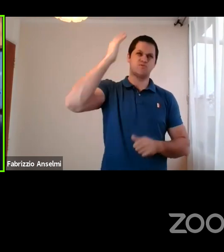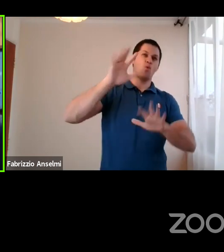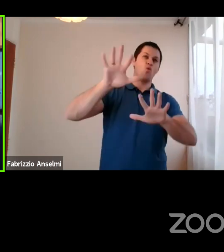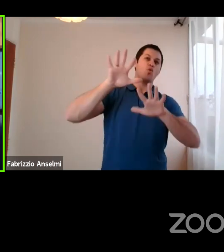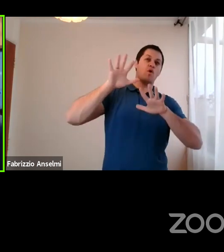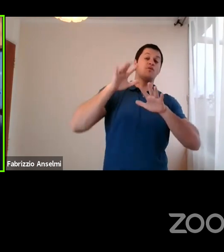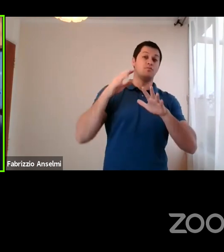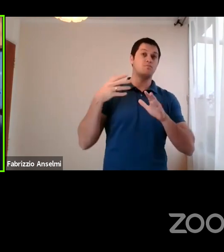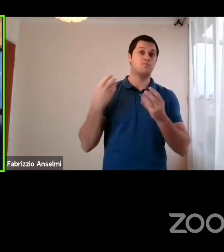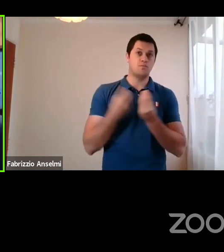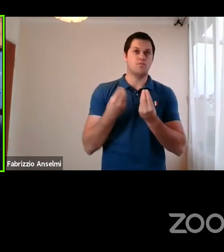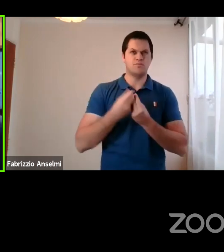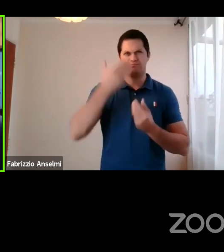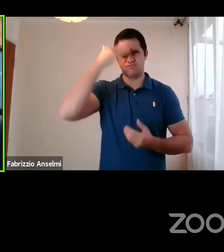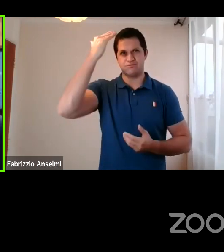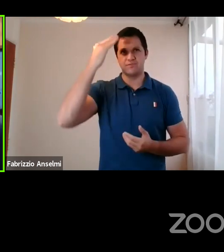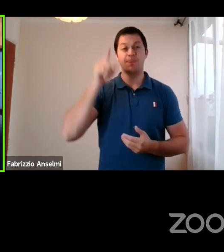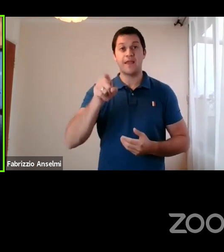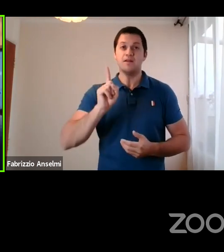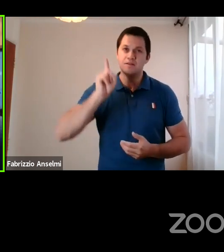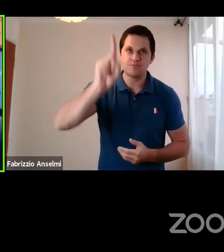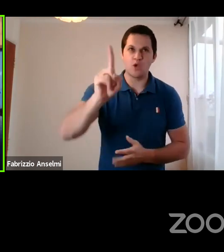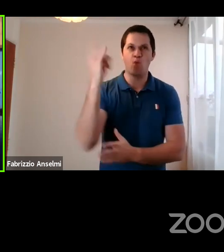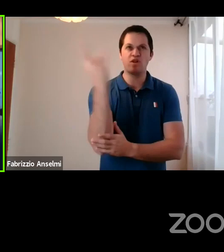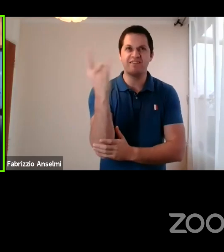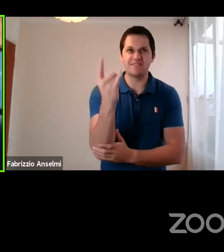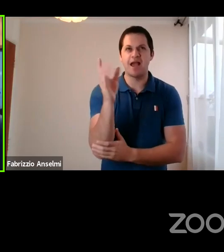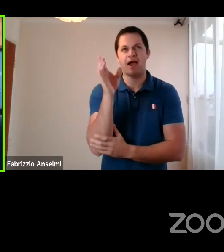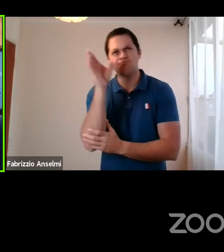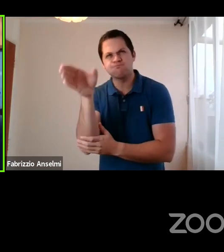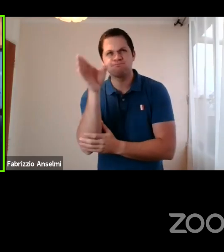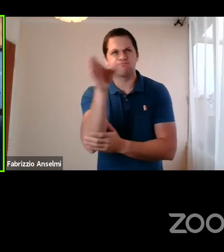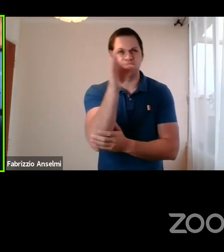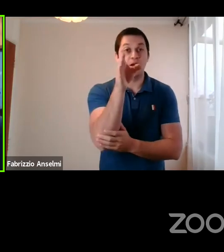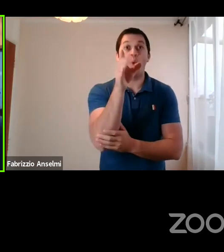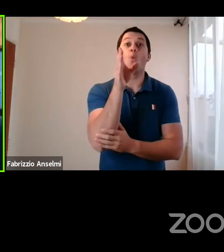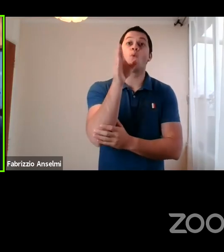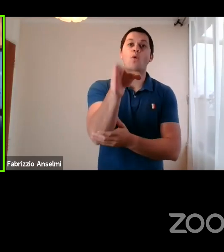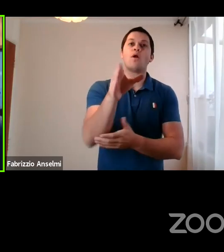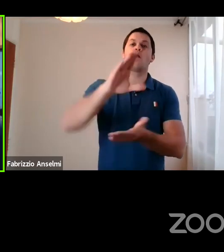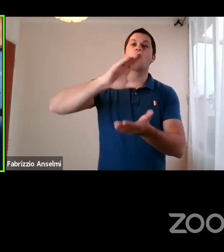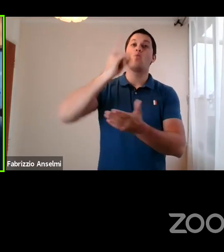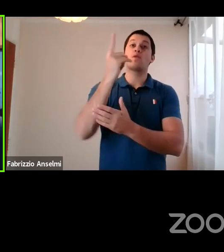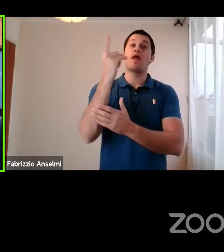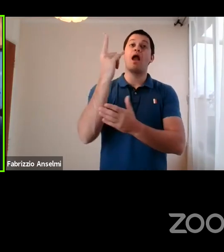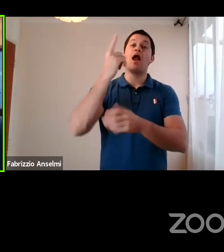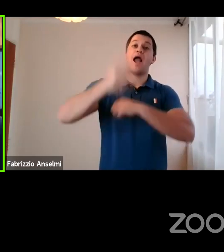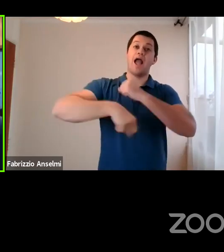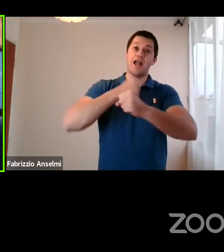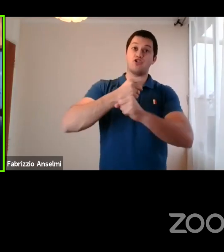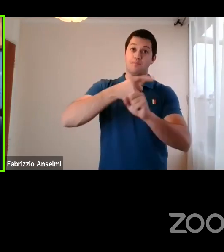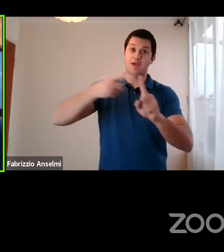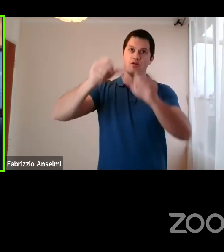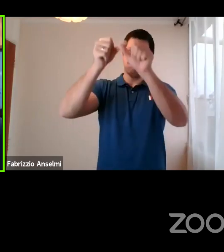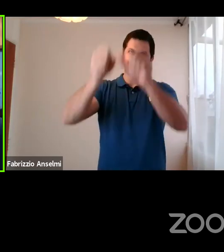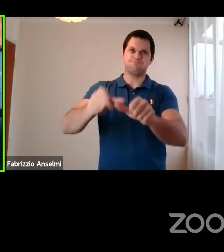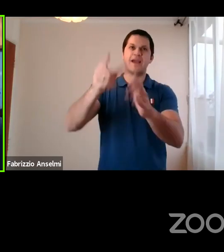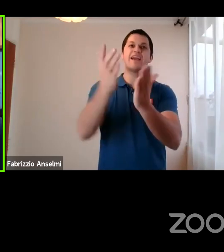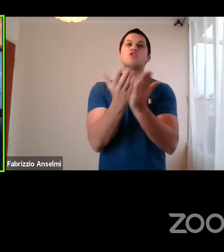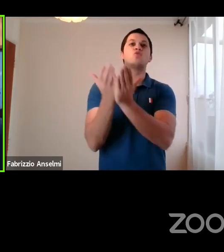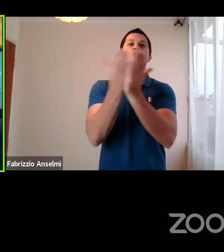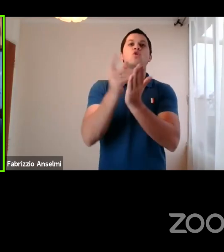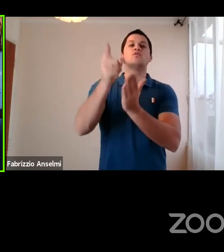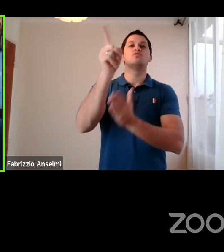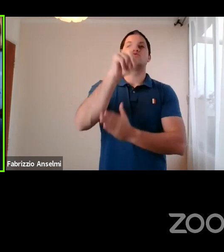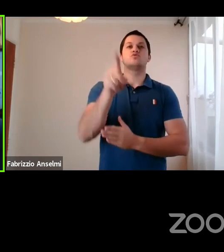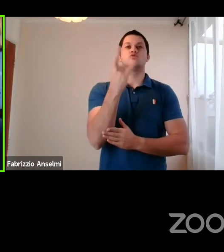los diversos lugares que estuvo, estuvo en Suecia. Estuvo y estudió un año y medio en el Instituto